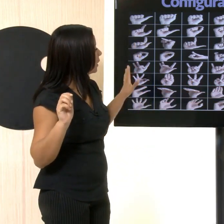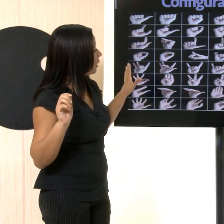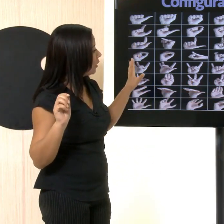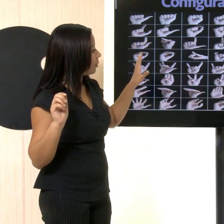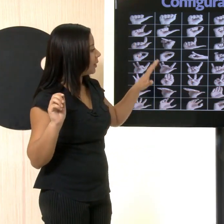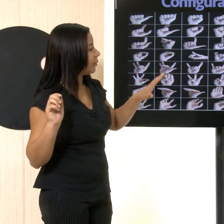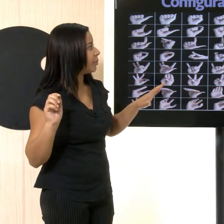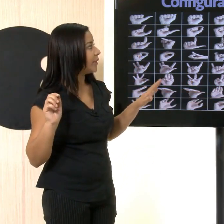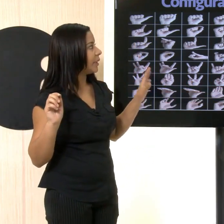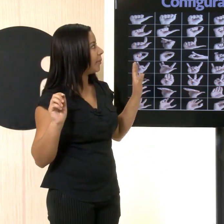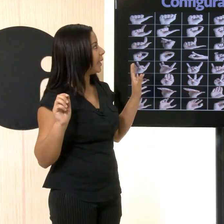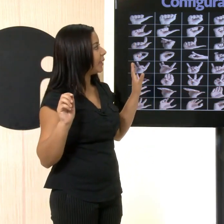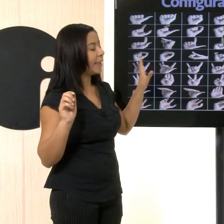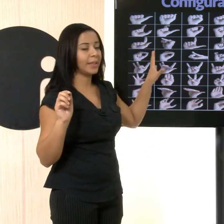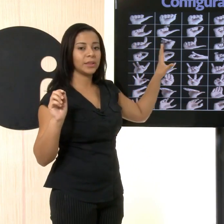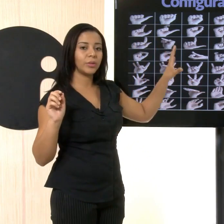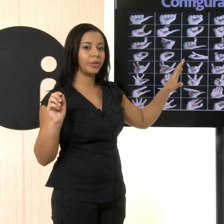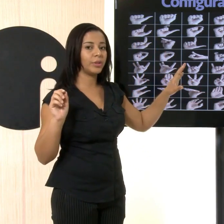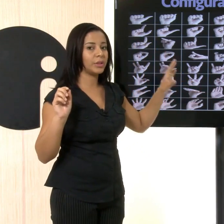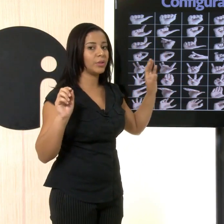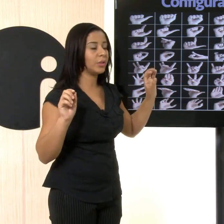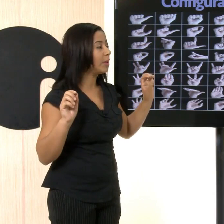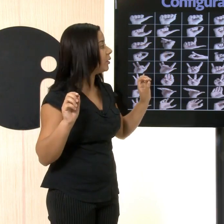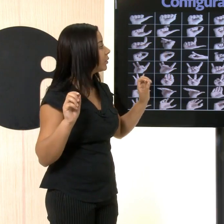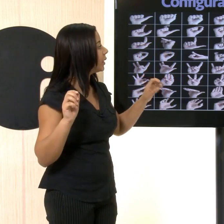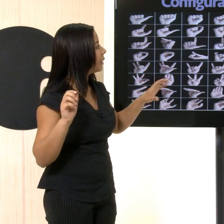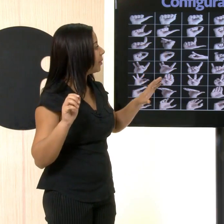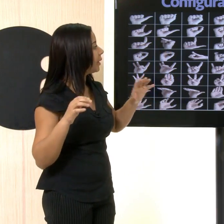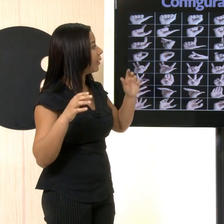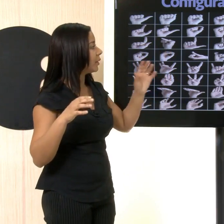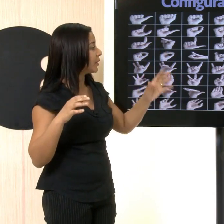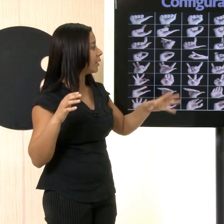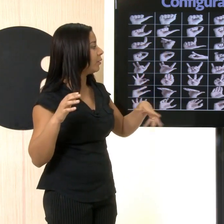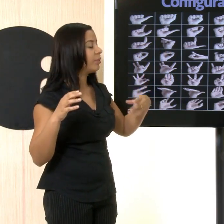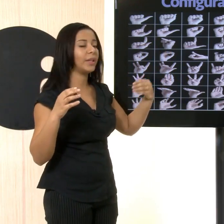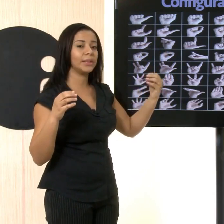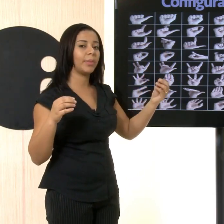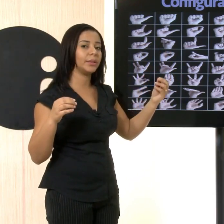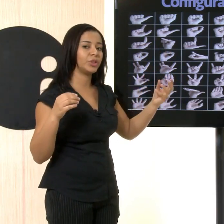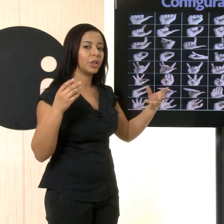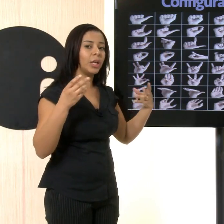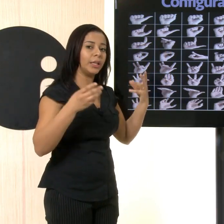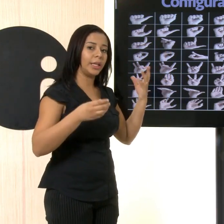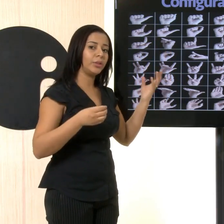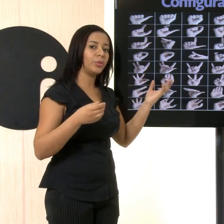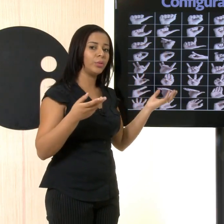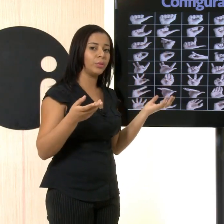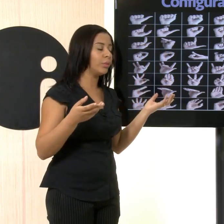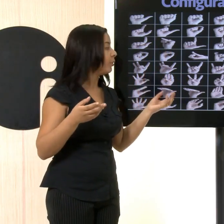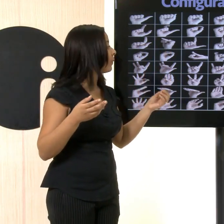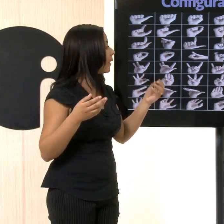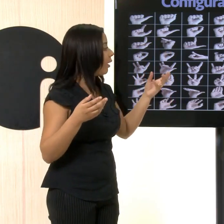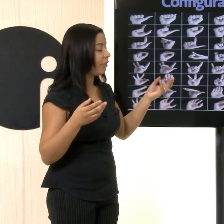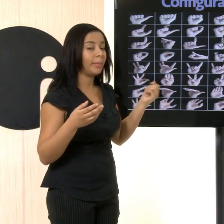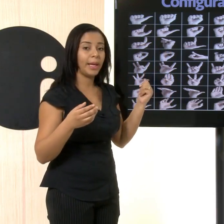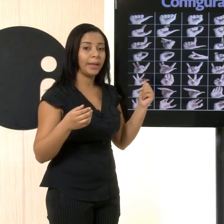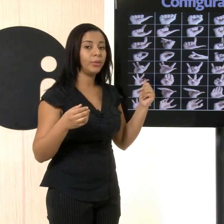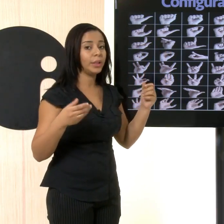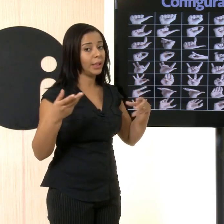Então, nós podemos perceber que tem essas configurações de mãos e também tem outras que não fazem parte nem do alfabeto e nem